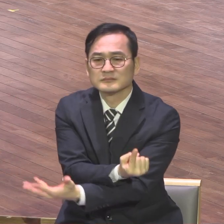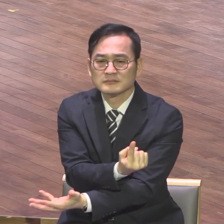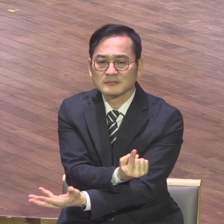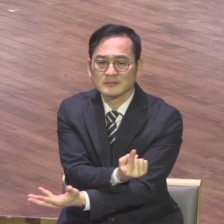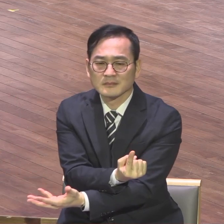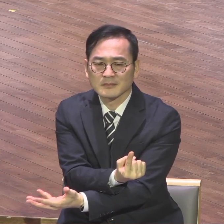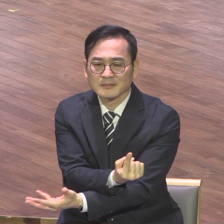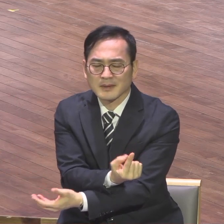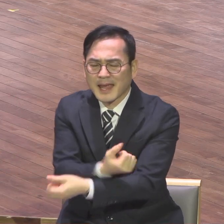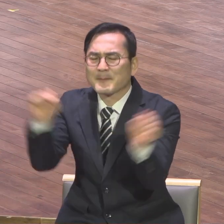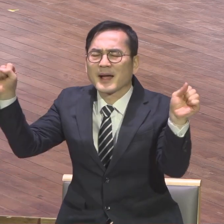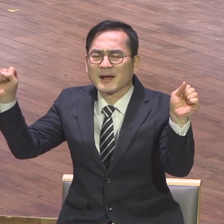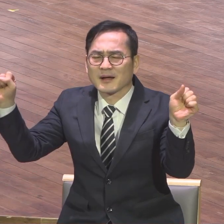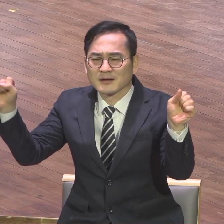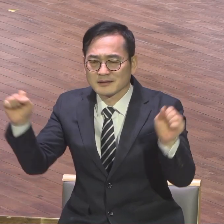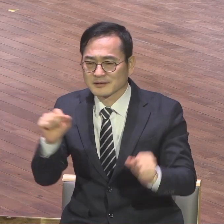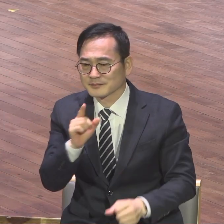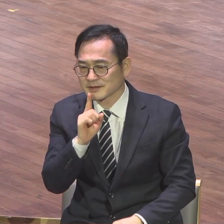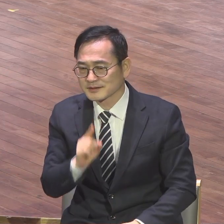해방이에요, 해방.